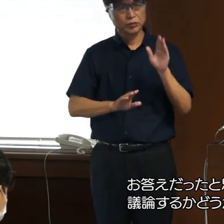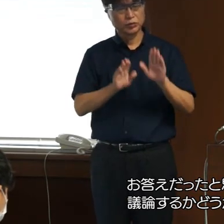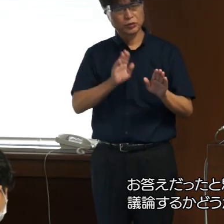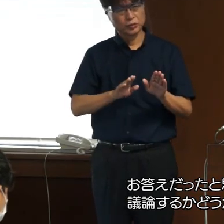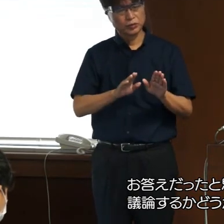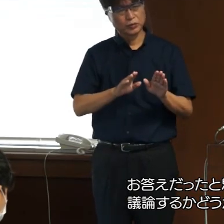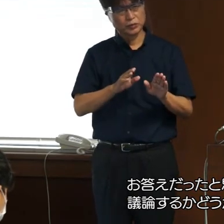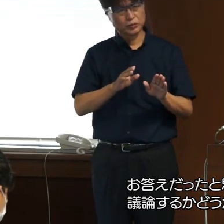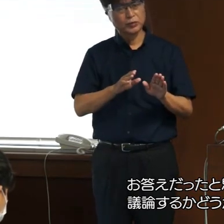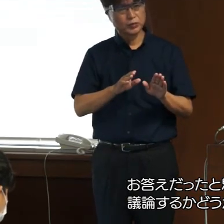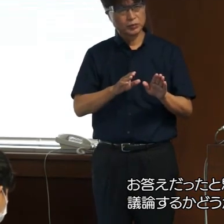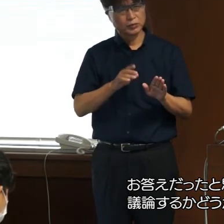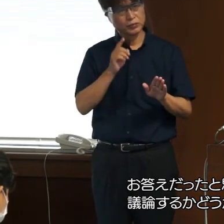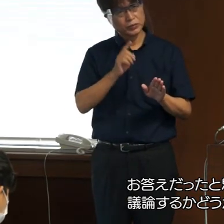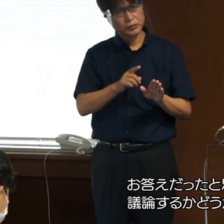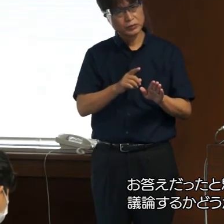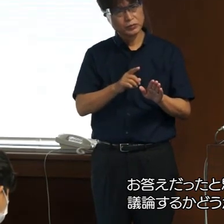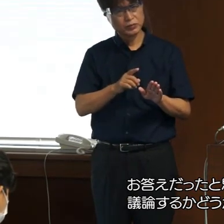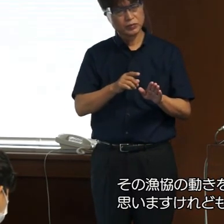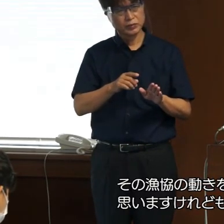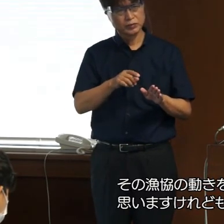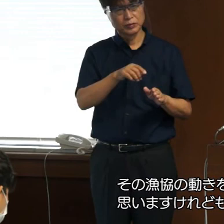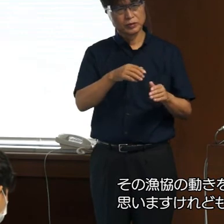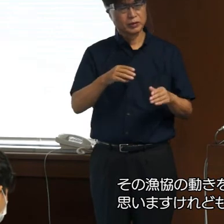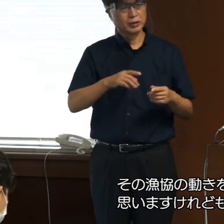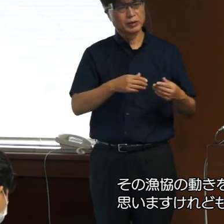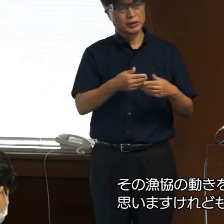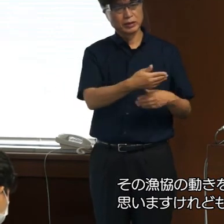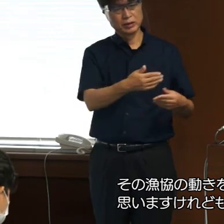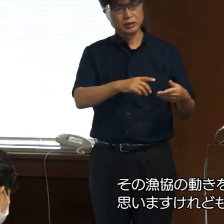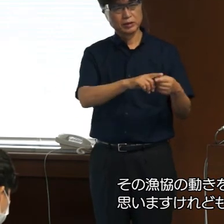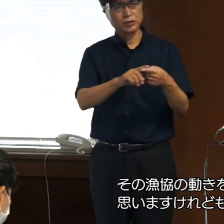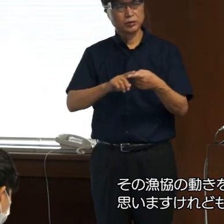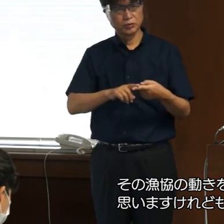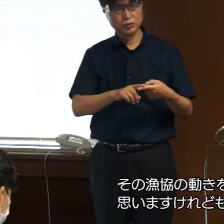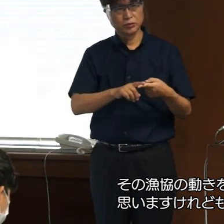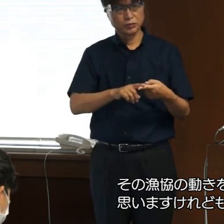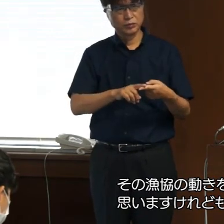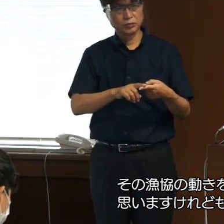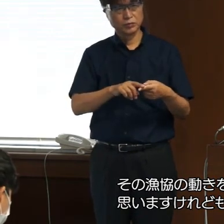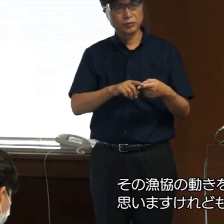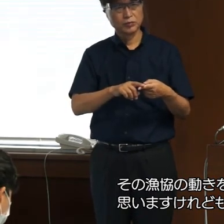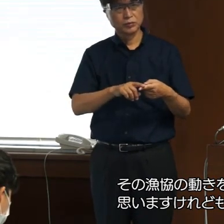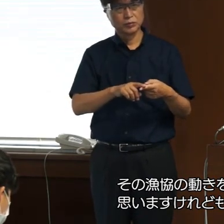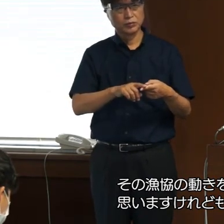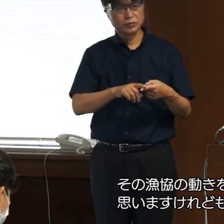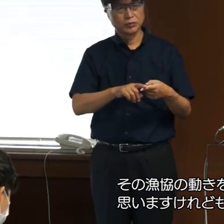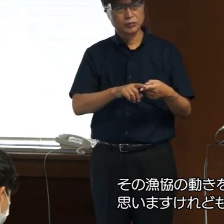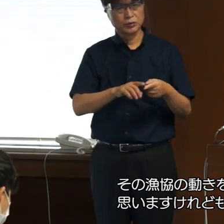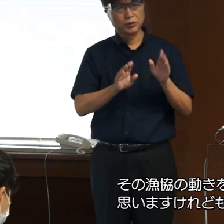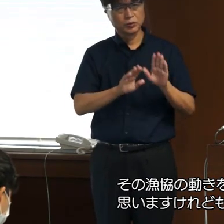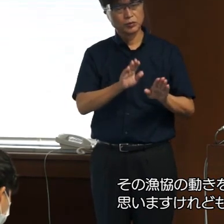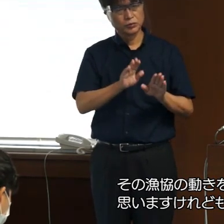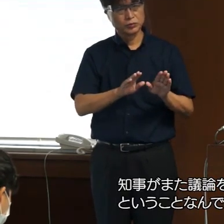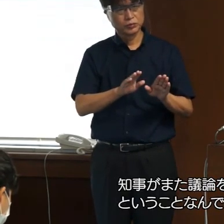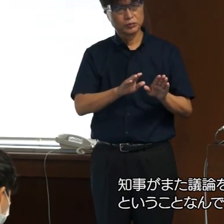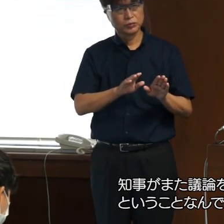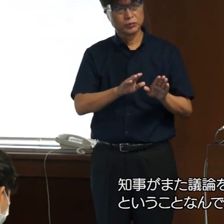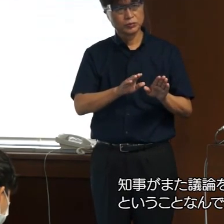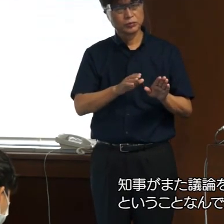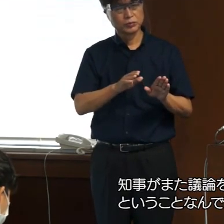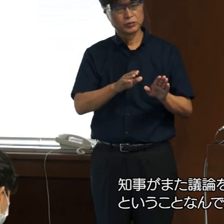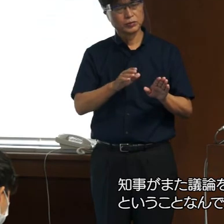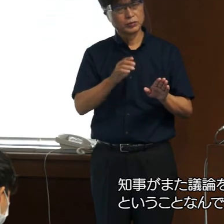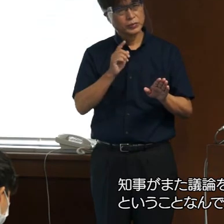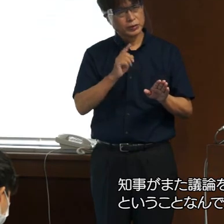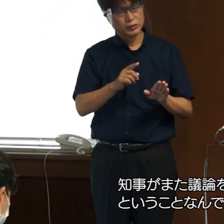議論するかどうかの主体は漁協なので、その漁協の動きを見られるということだと思うんですけれども、場合によっては知事がま